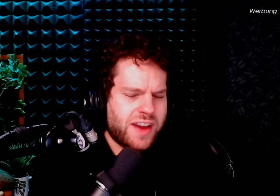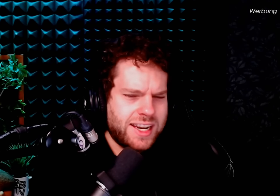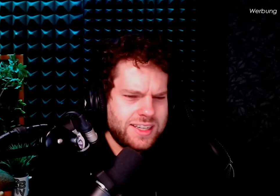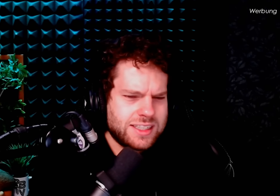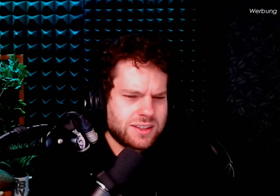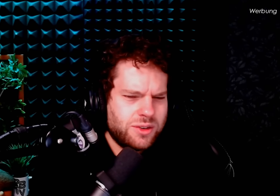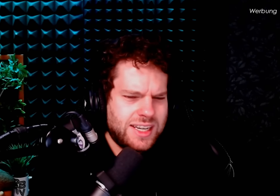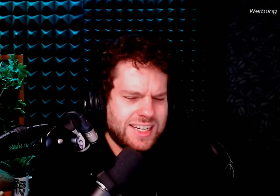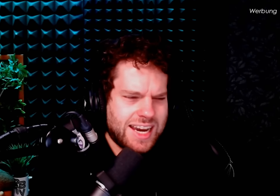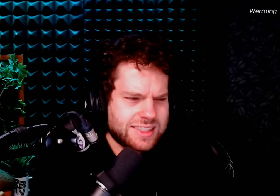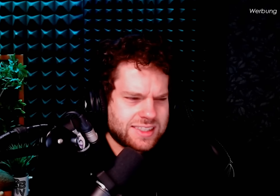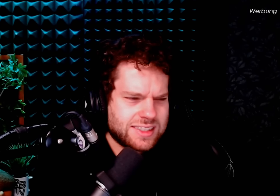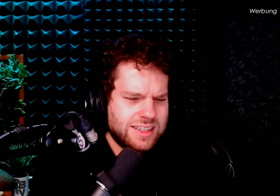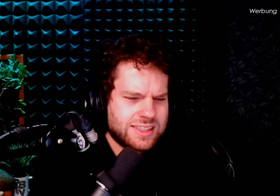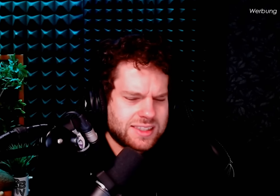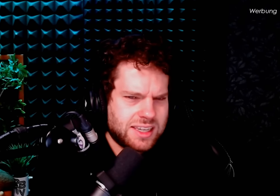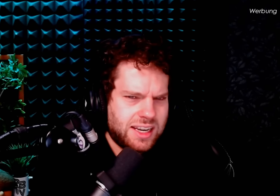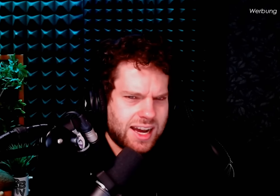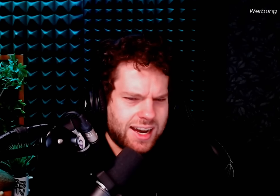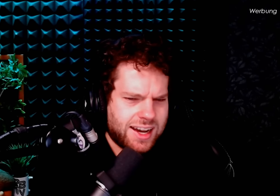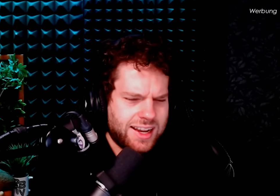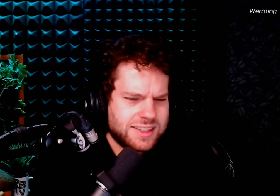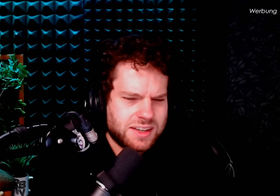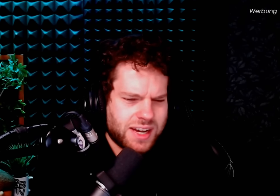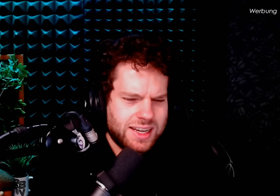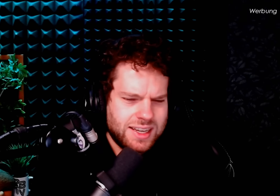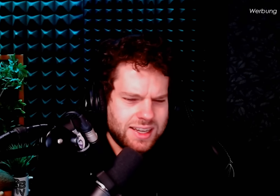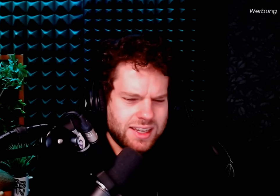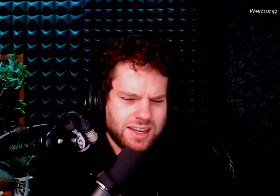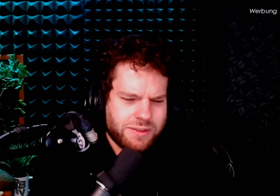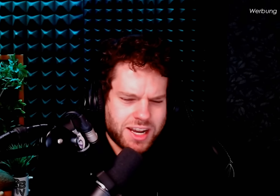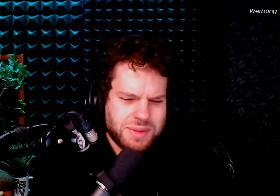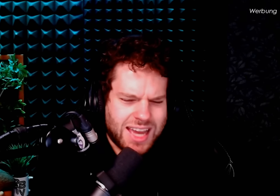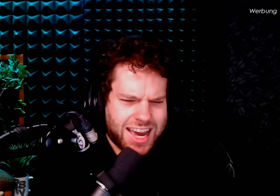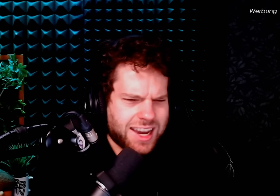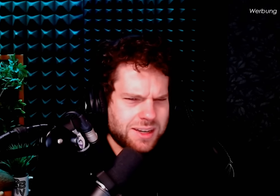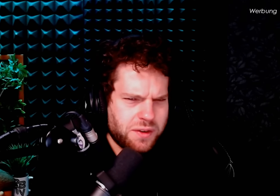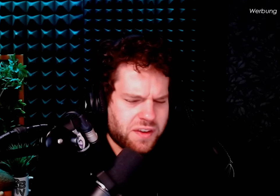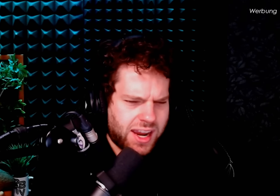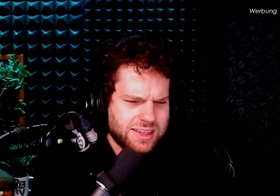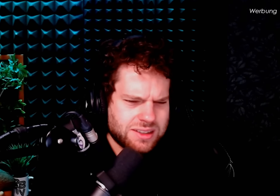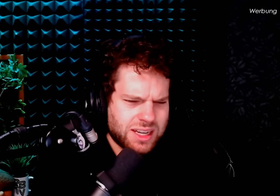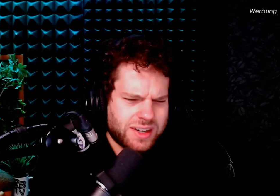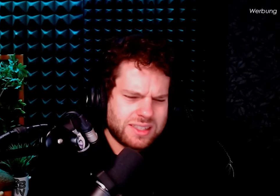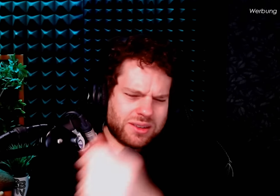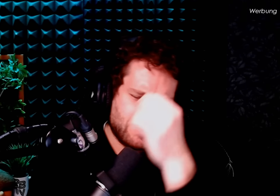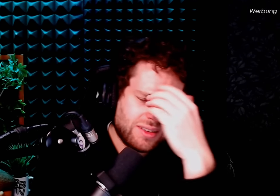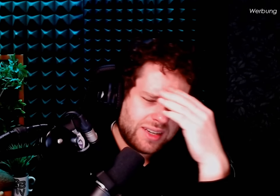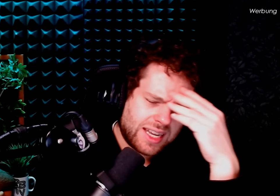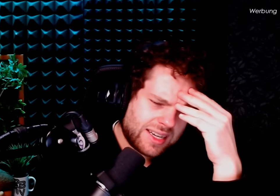Gefängnis und jetzt ist er 10 Jahre alt? Der war dann mit 8 im Gefängnis oder was? Und hat